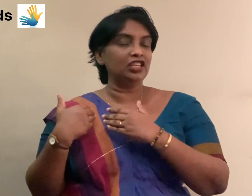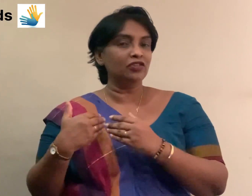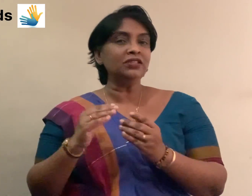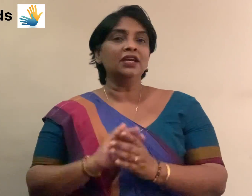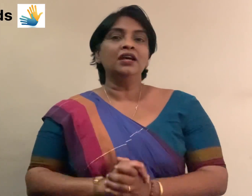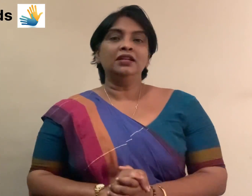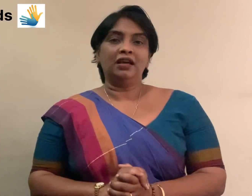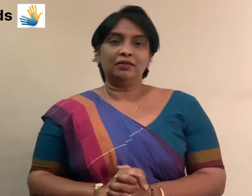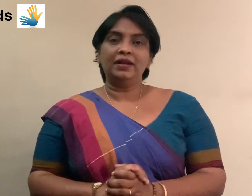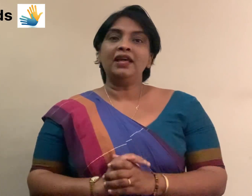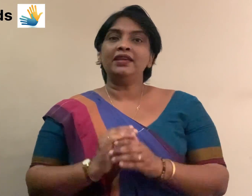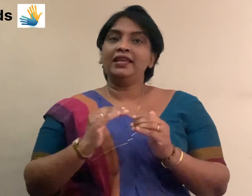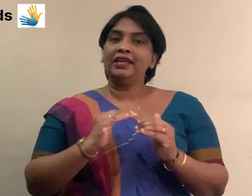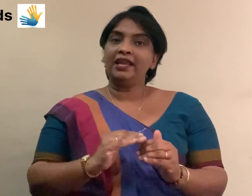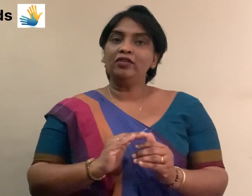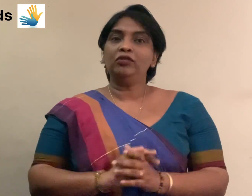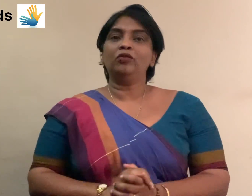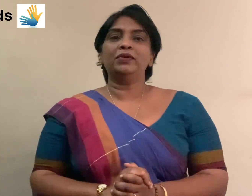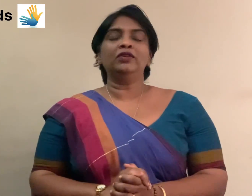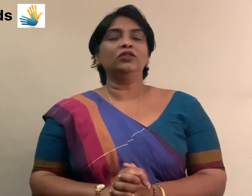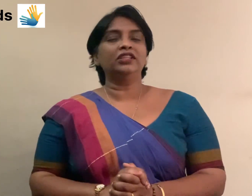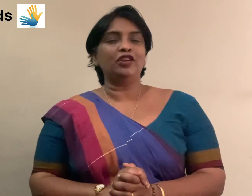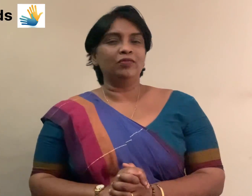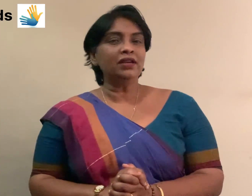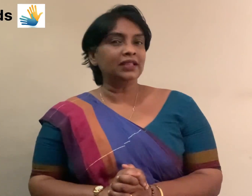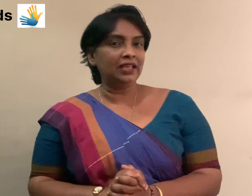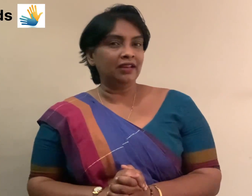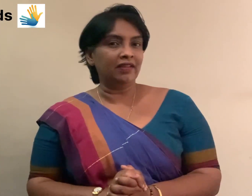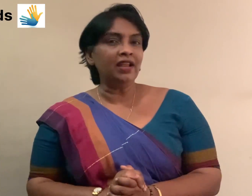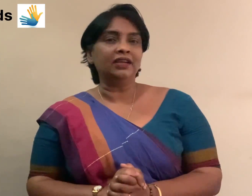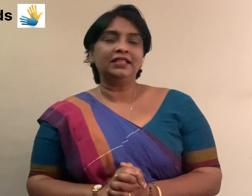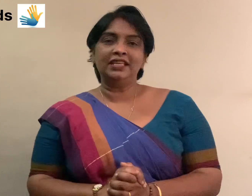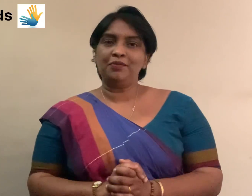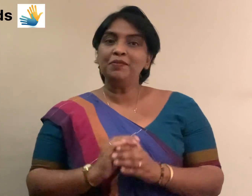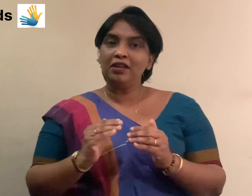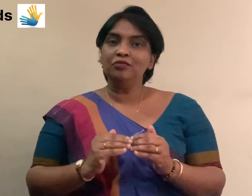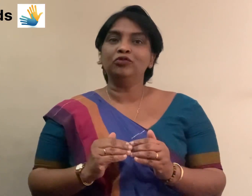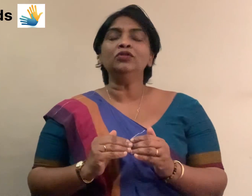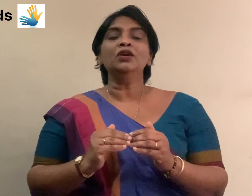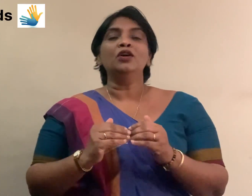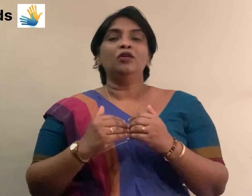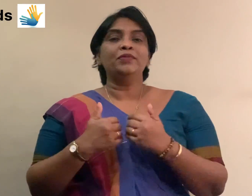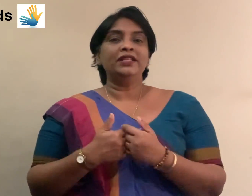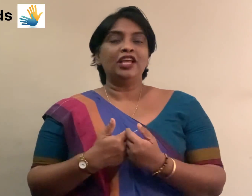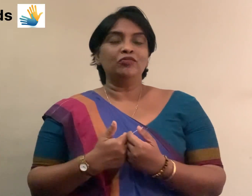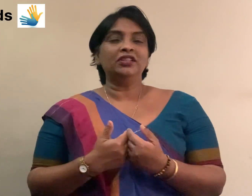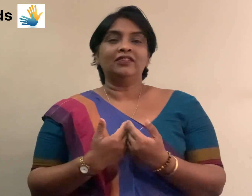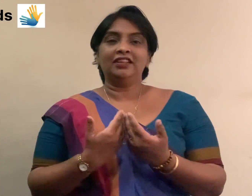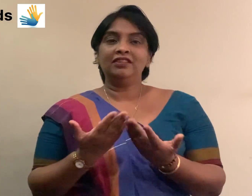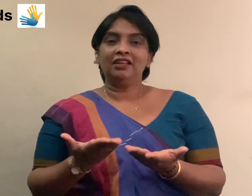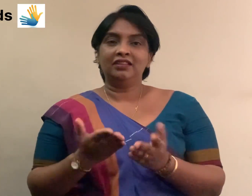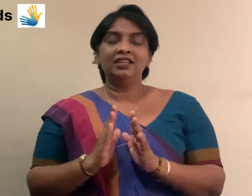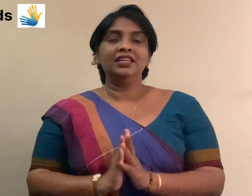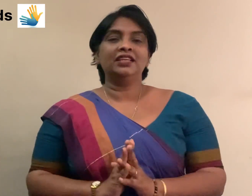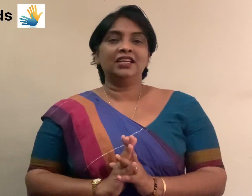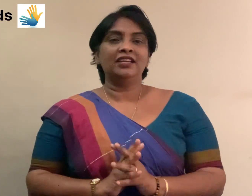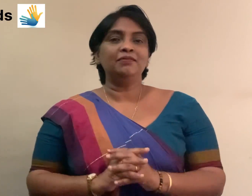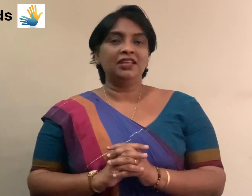වීඩියෝස් නරඹලා ඒක ගැන ඔබට හොඳ දැනුමක් තියෙනවා නම්. ඉතින් අපි බලමු ඔබේ දැනුම තව තවත් වර්ධනය කරගන්න මේ